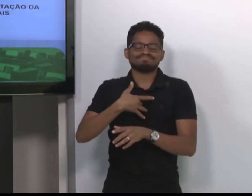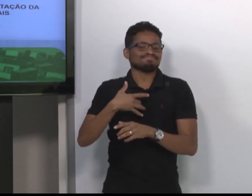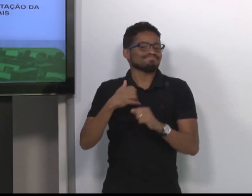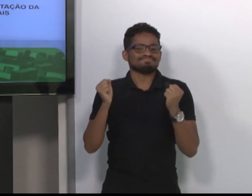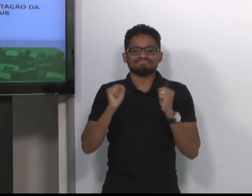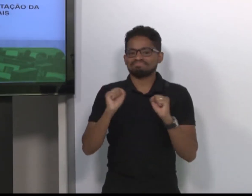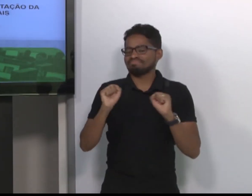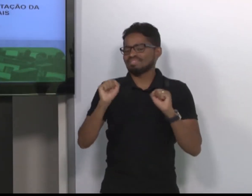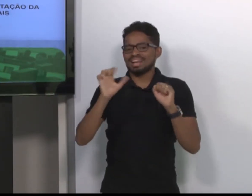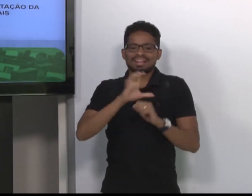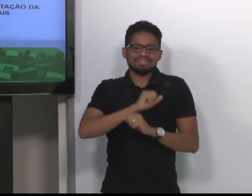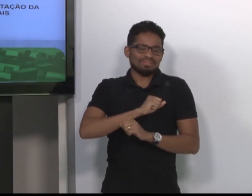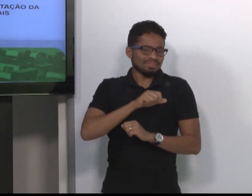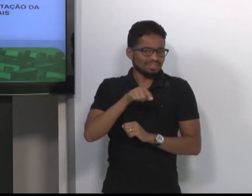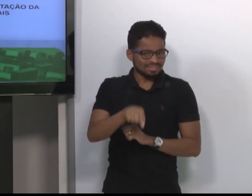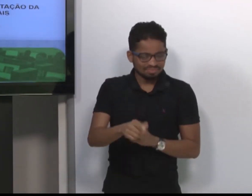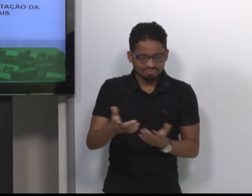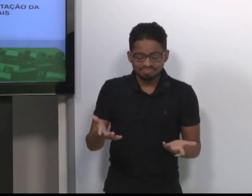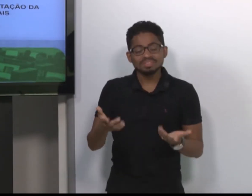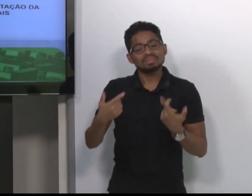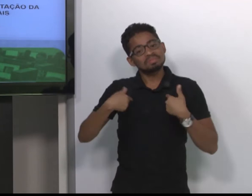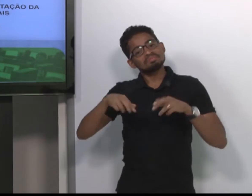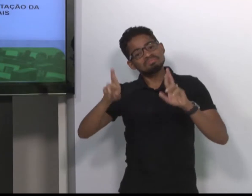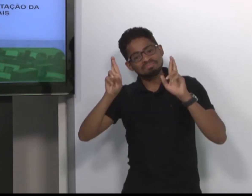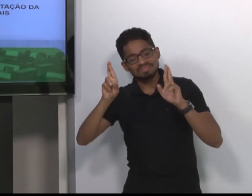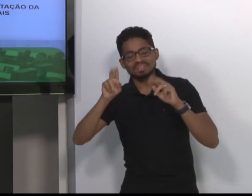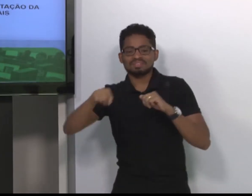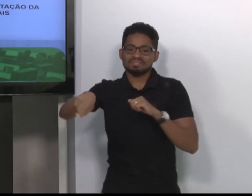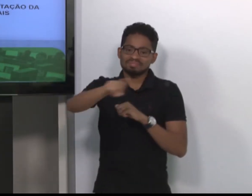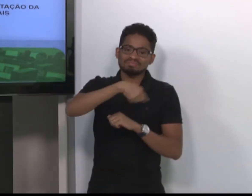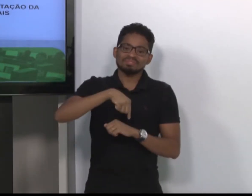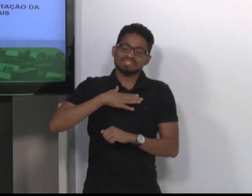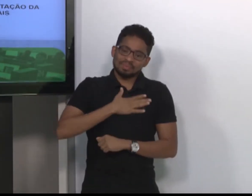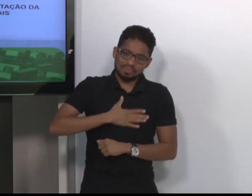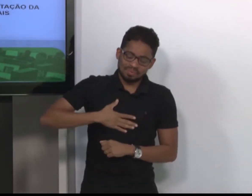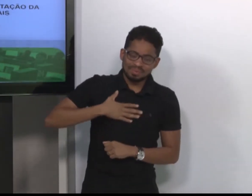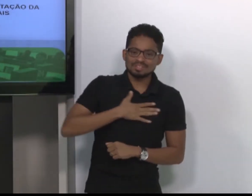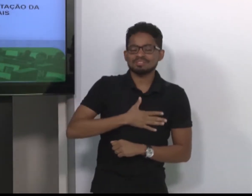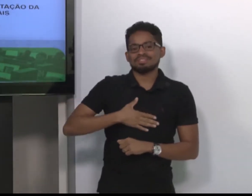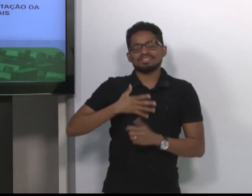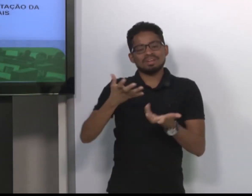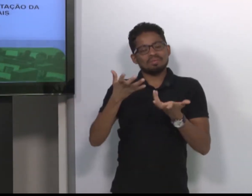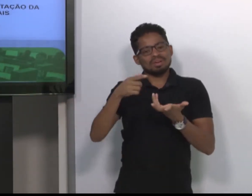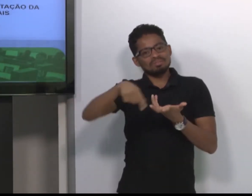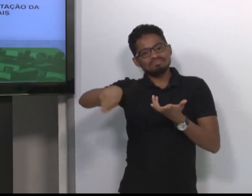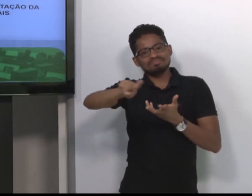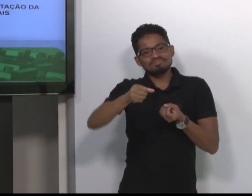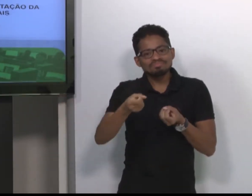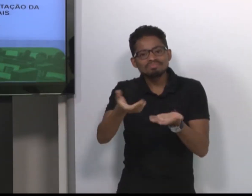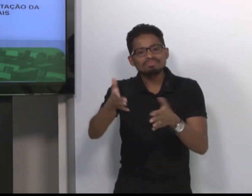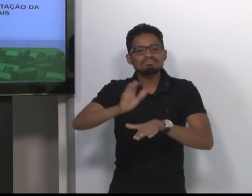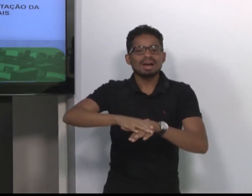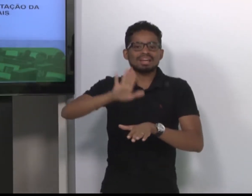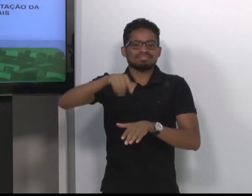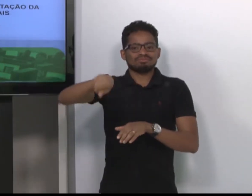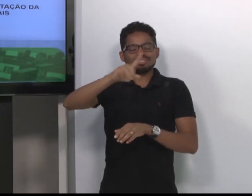Adorei, estou muito feliz em estar aqui. Espero que vocês gostem e que possamos